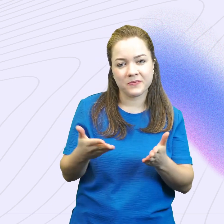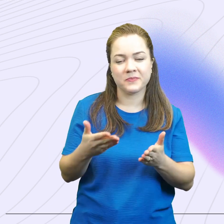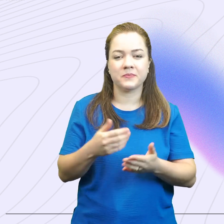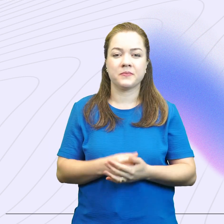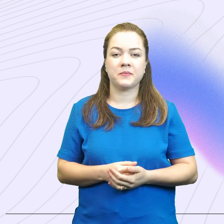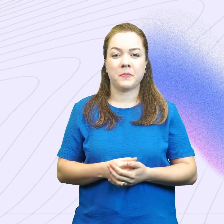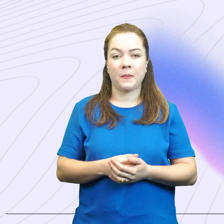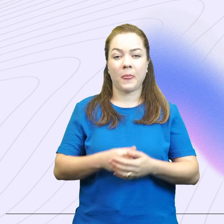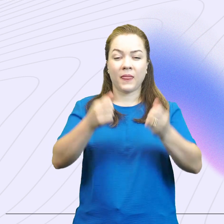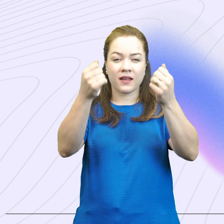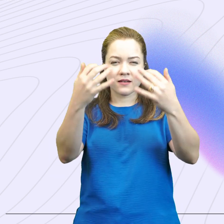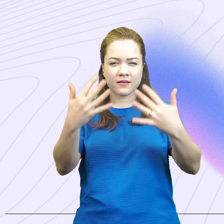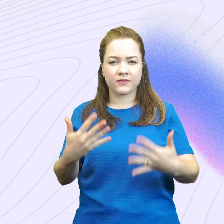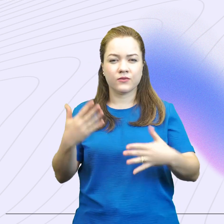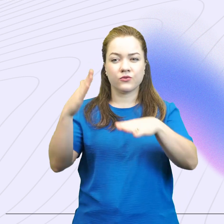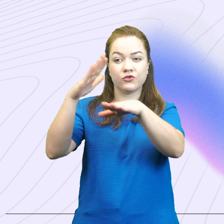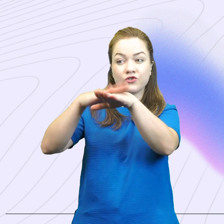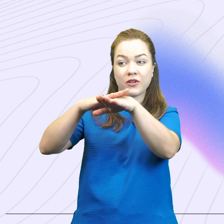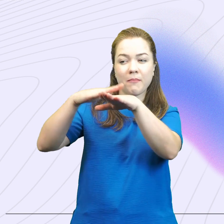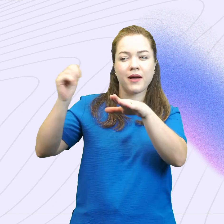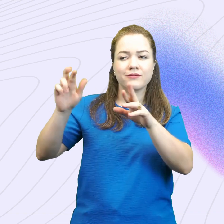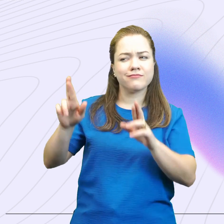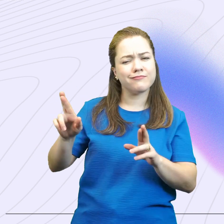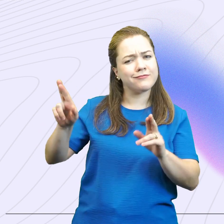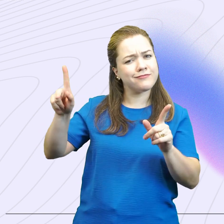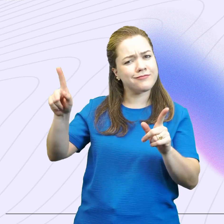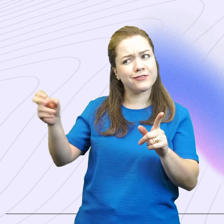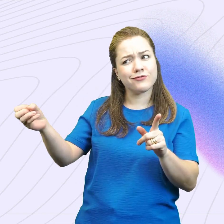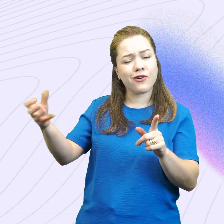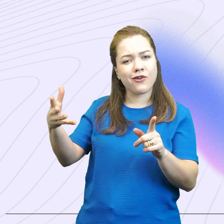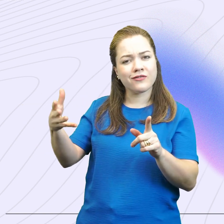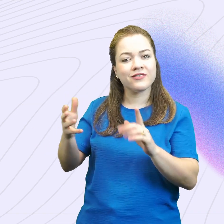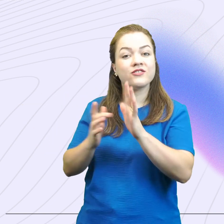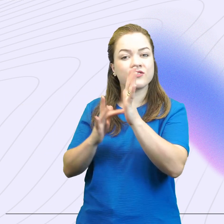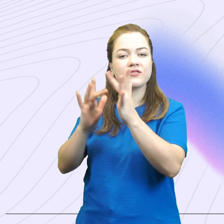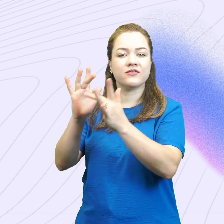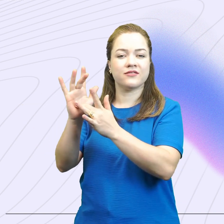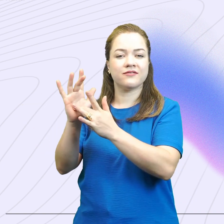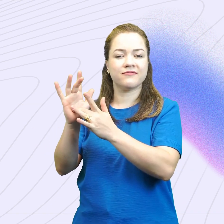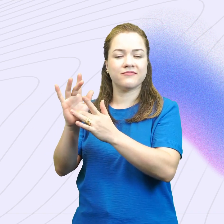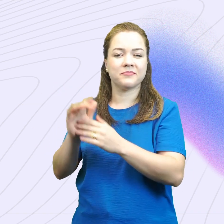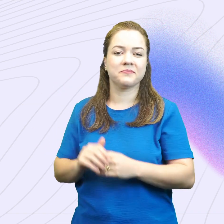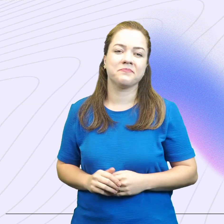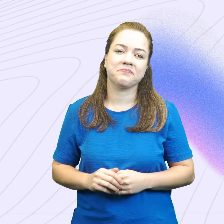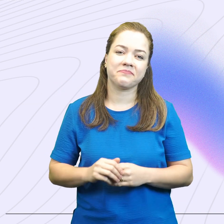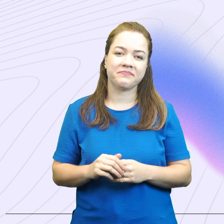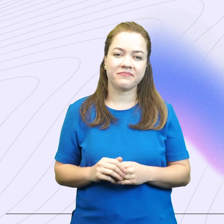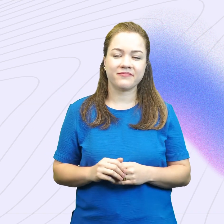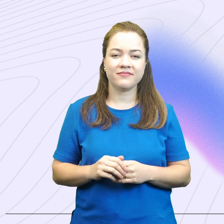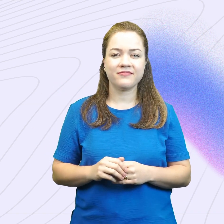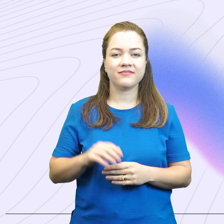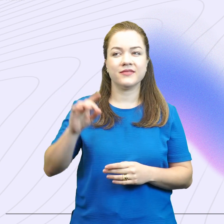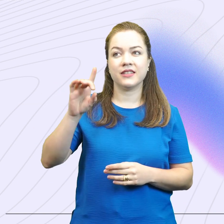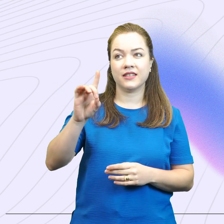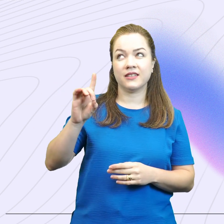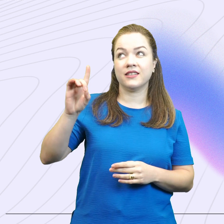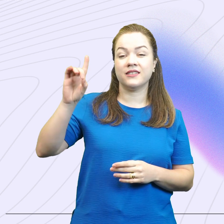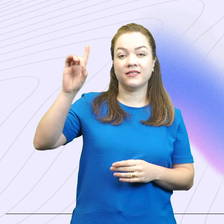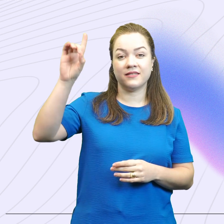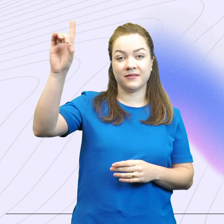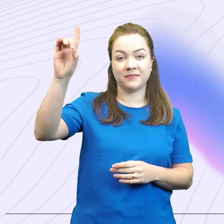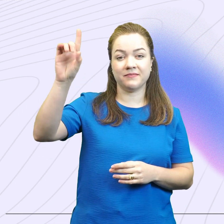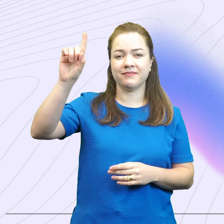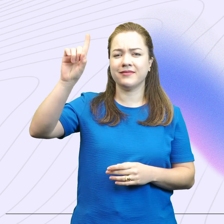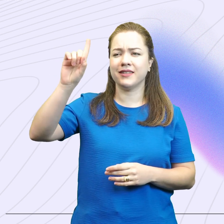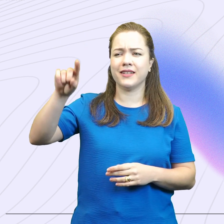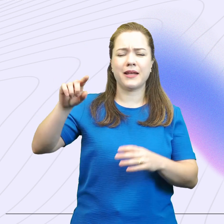Falando sobre o chamado inusitado de Jesus. E queridos, Deus, Ele